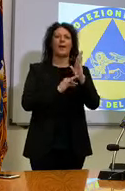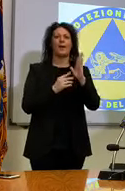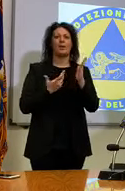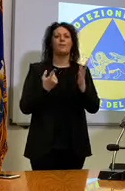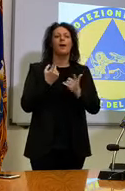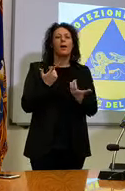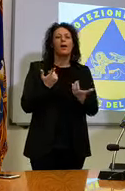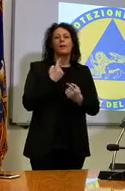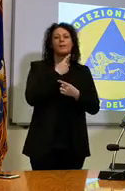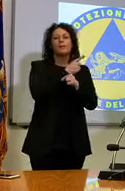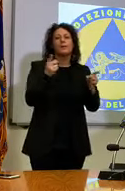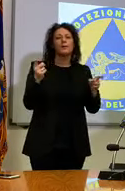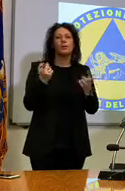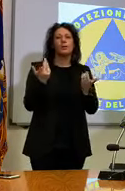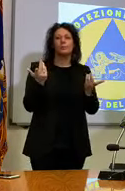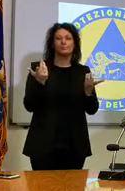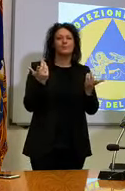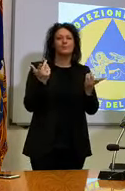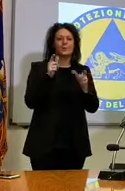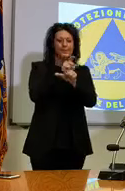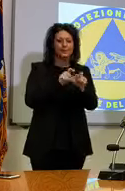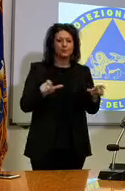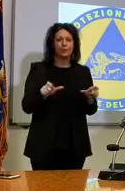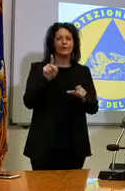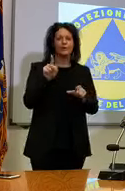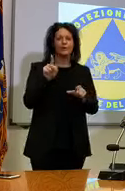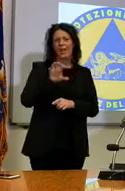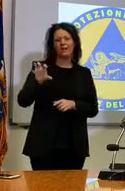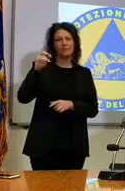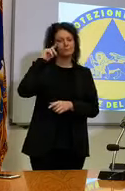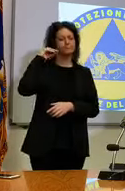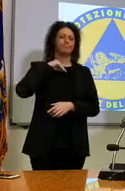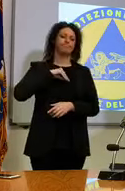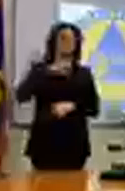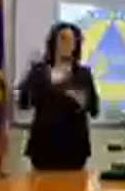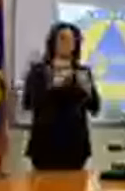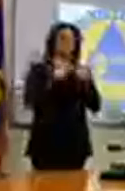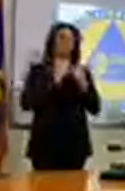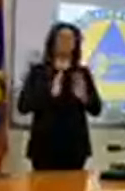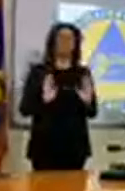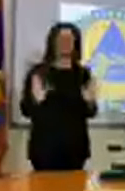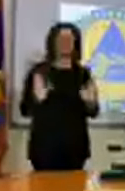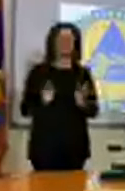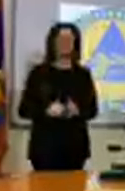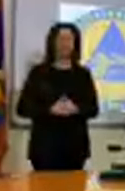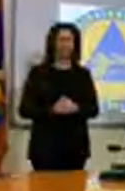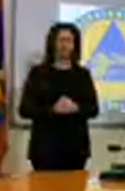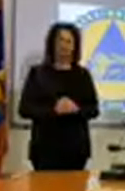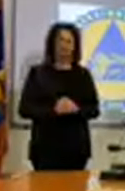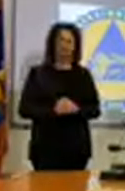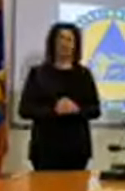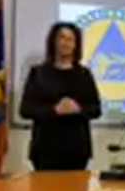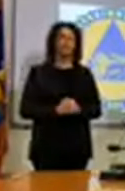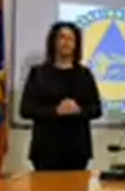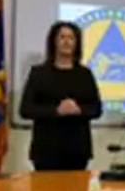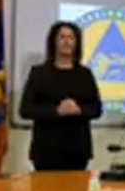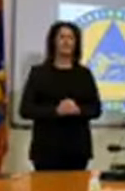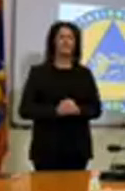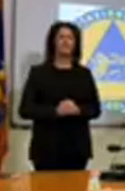senso e al senso civico di venti che lo hanno dimostrato, e lasciatemi ringraziare ancora una volta, guardate,